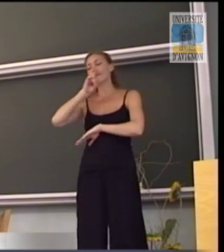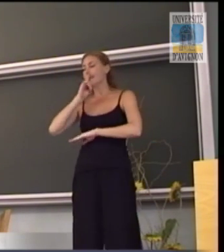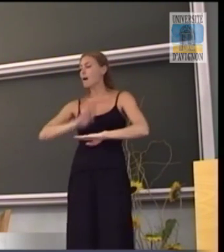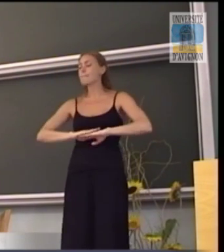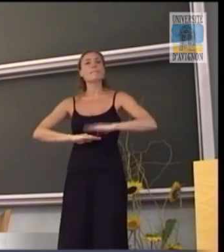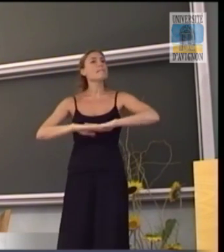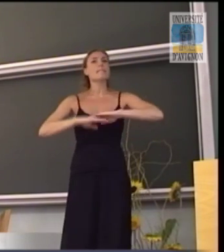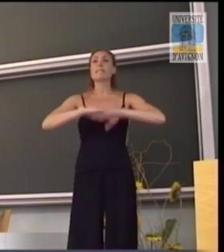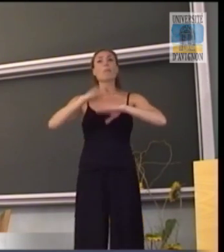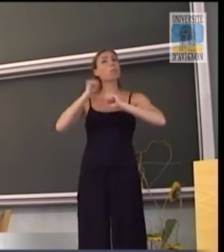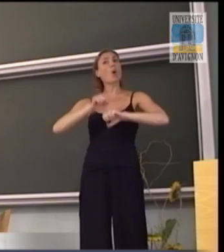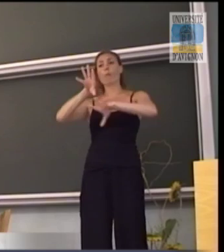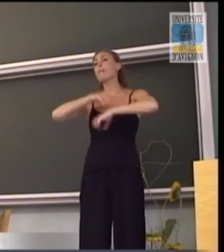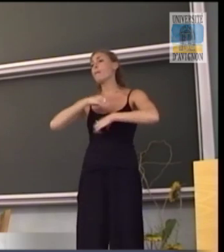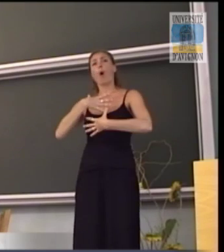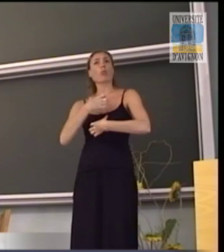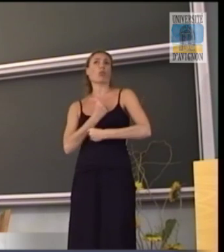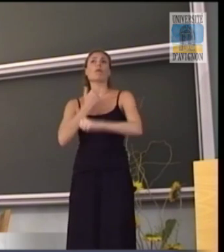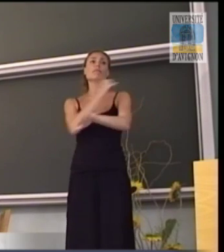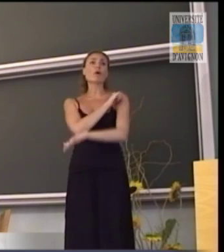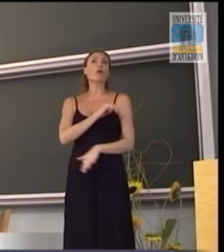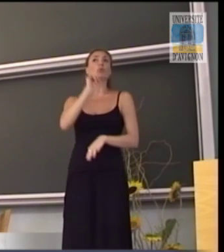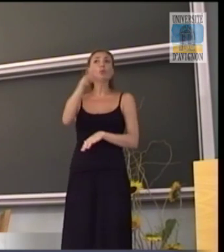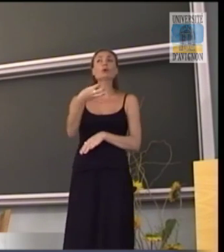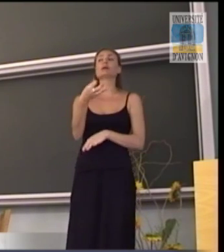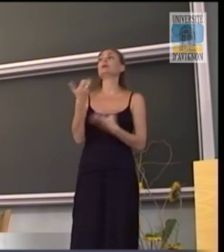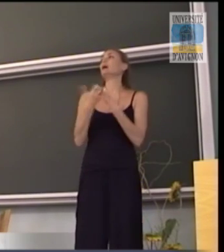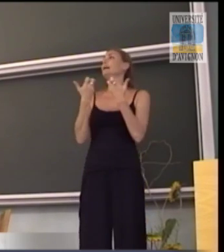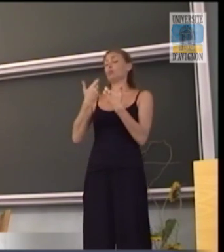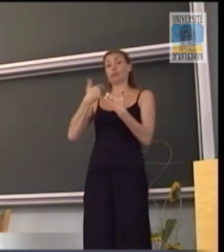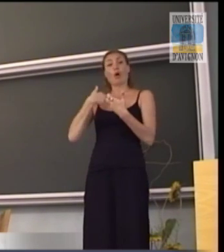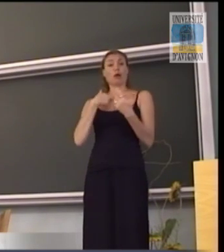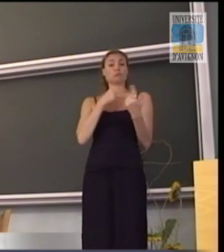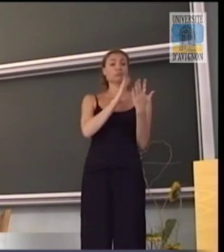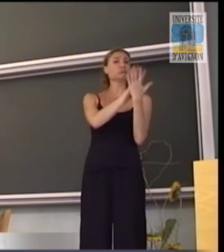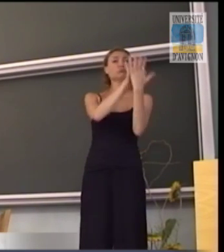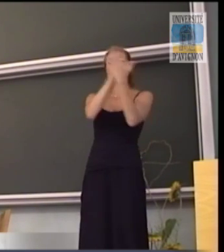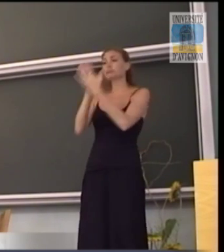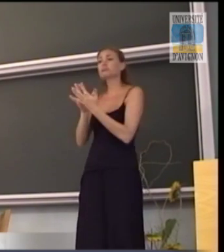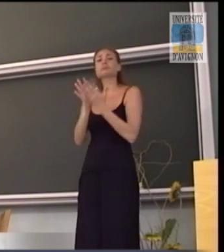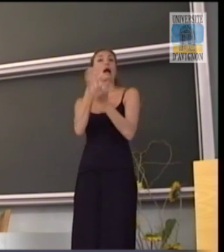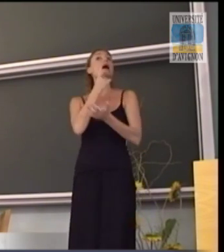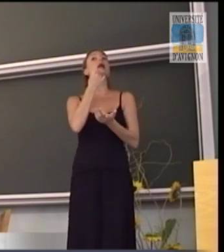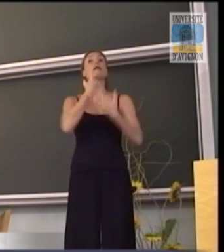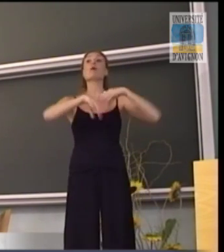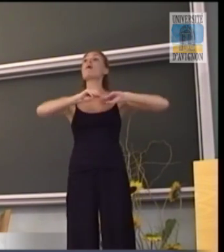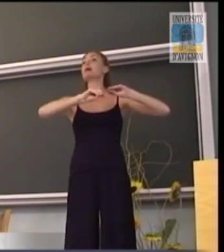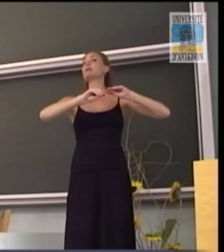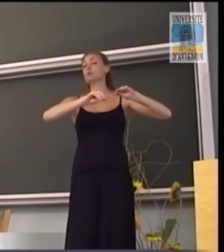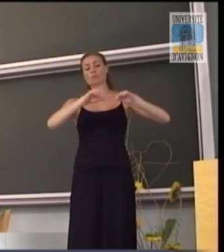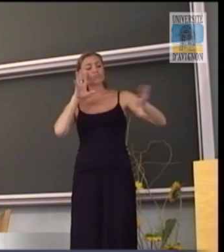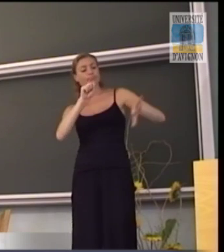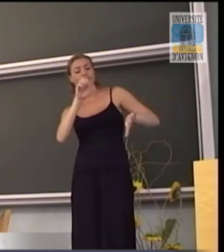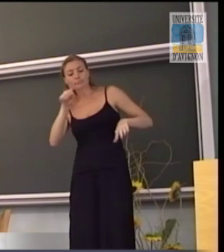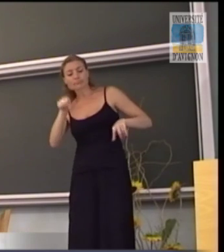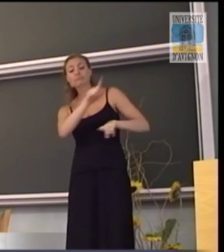fait le lien en cela en permanence avec les élèves que je rencontre en formation à l'art dramatique, Héberto, homme de